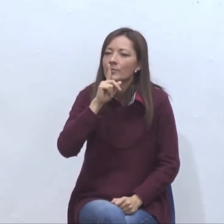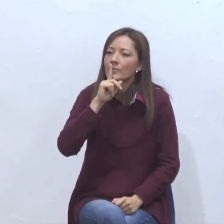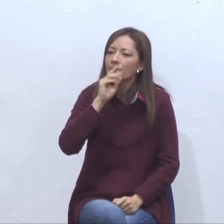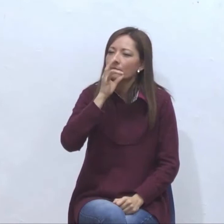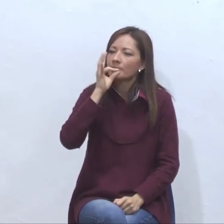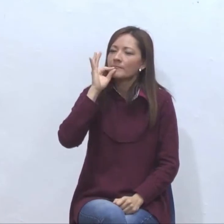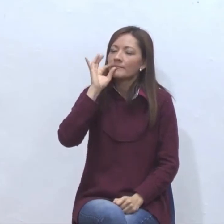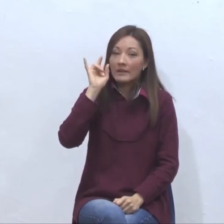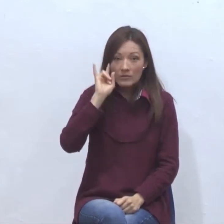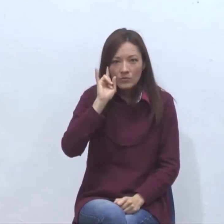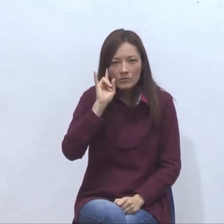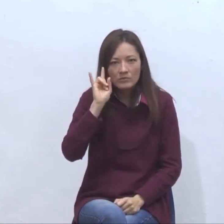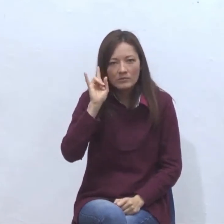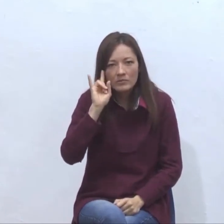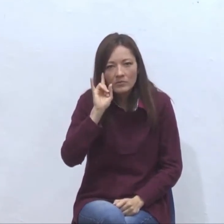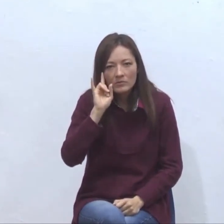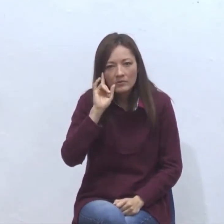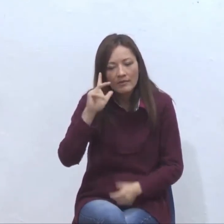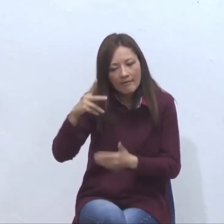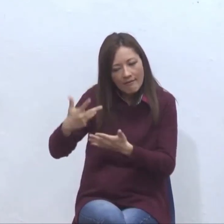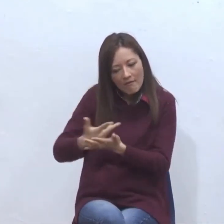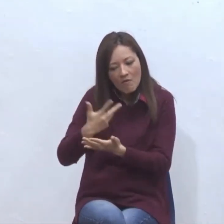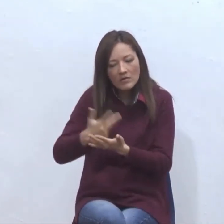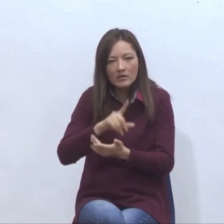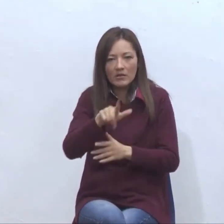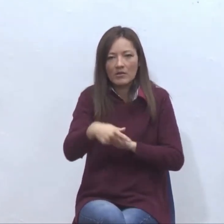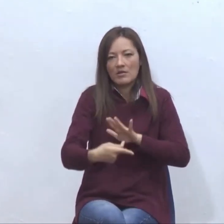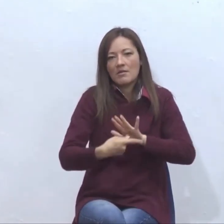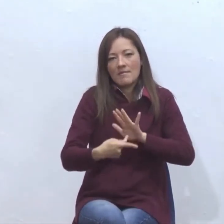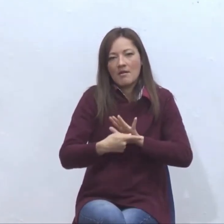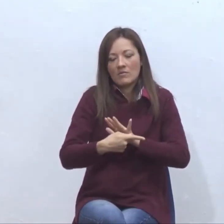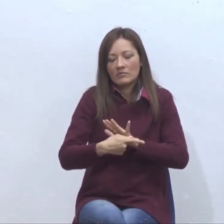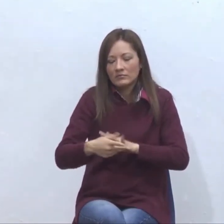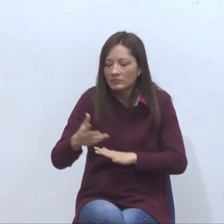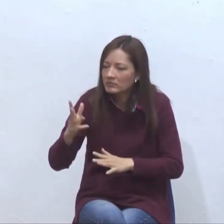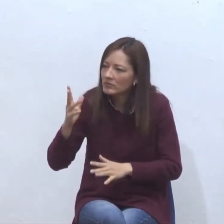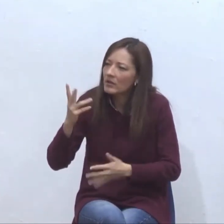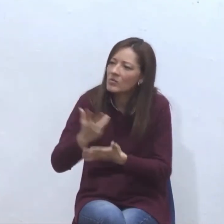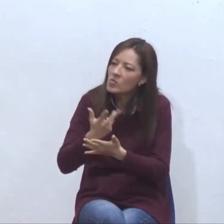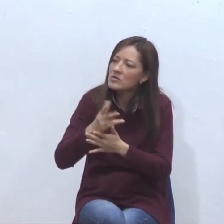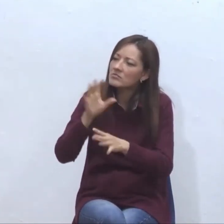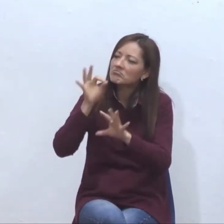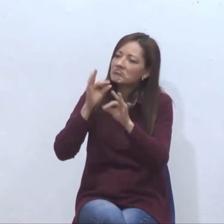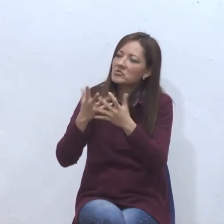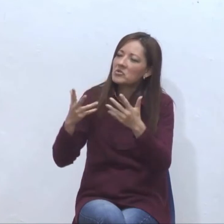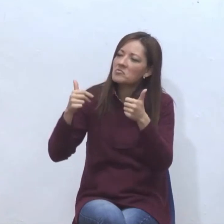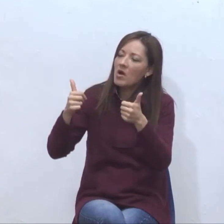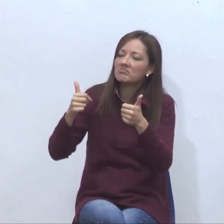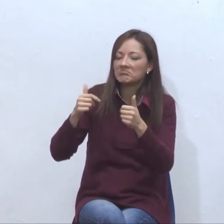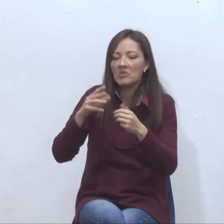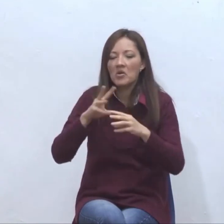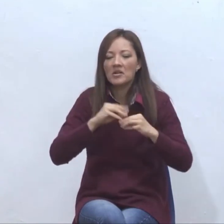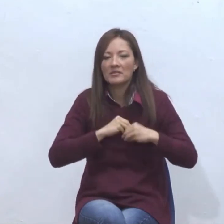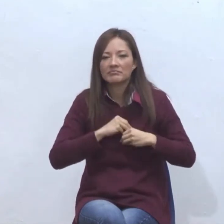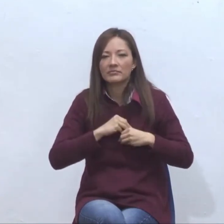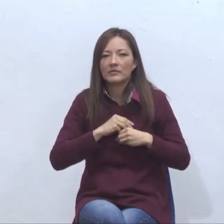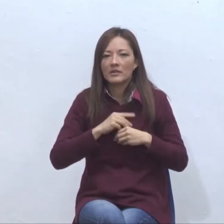Escuche y tome el consejo de Pablo, escuche y tome lo que sea bueno y ya, pero no conteste con dos piedras en la